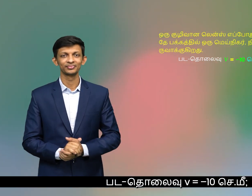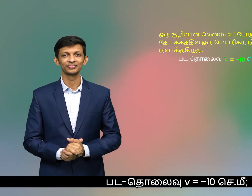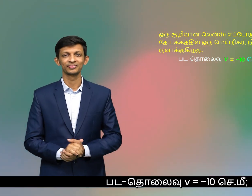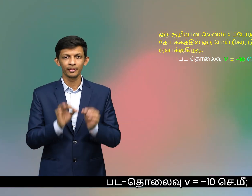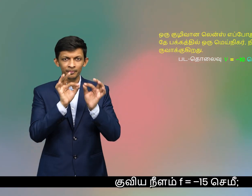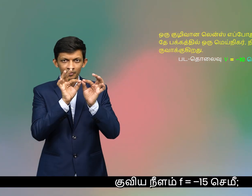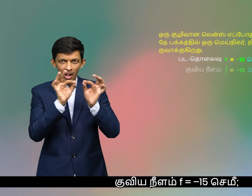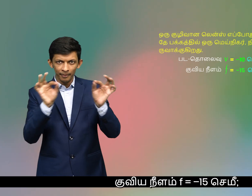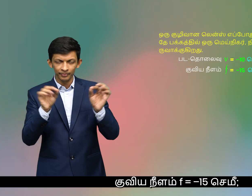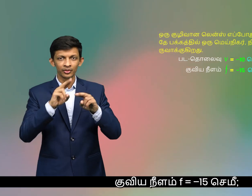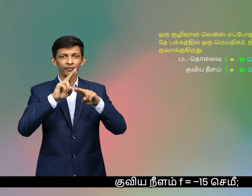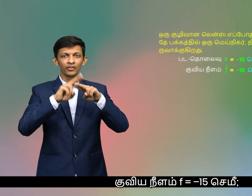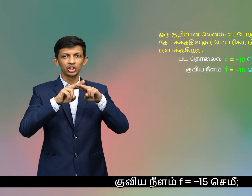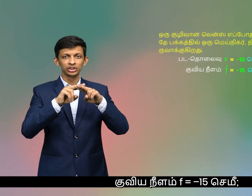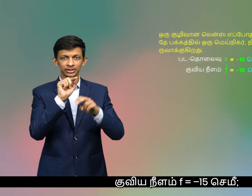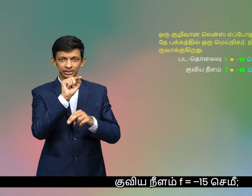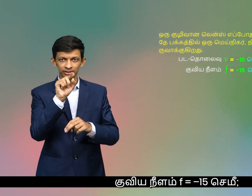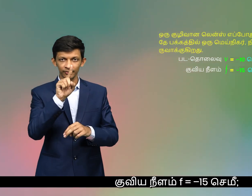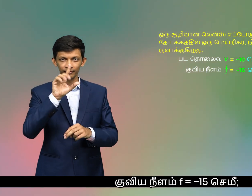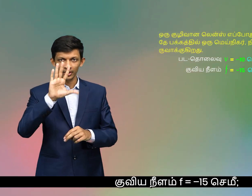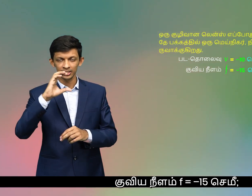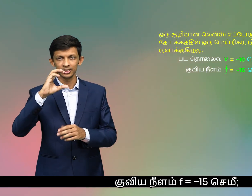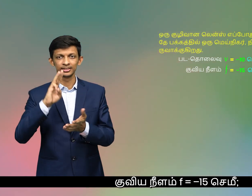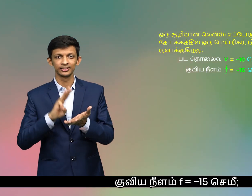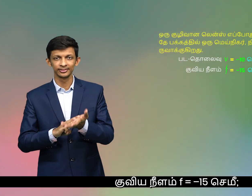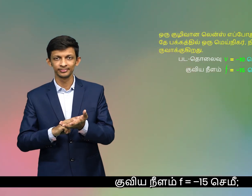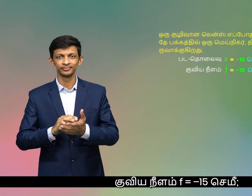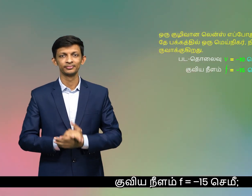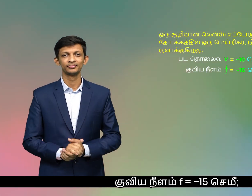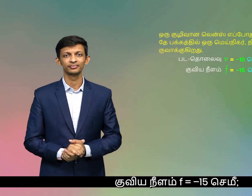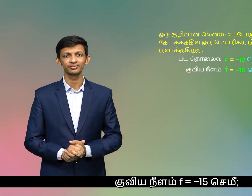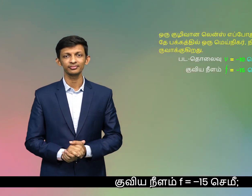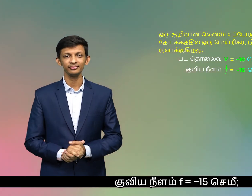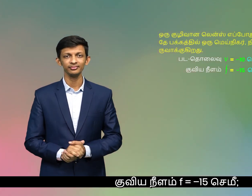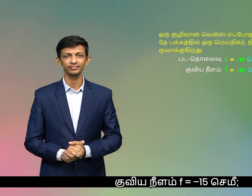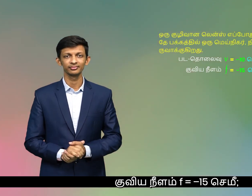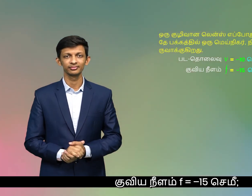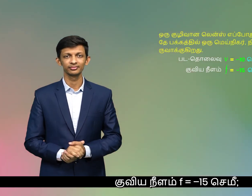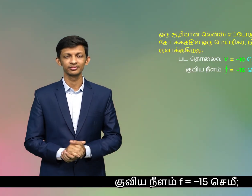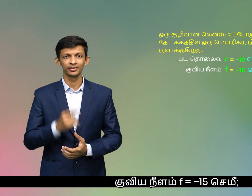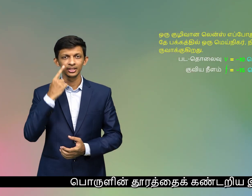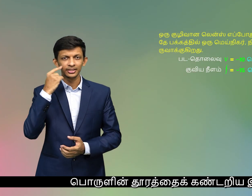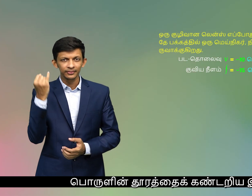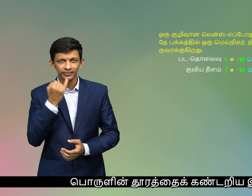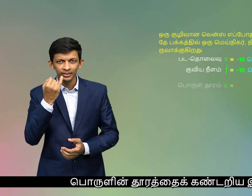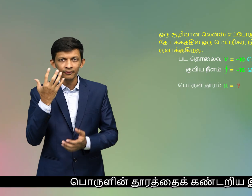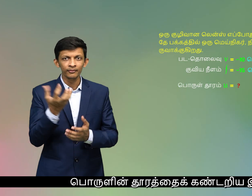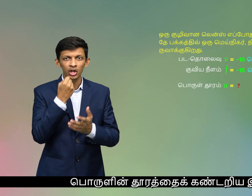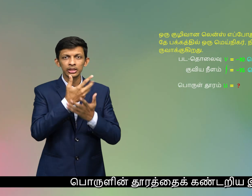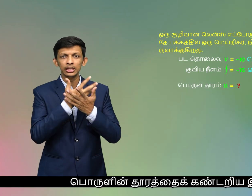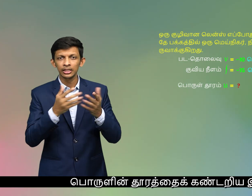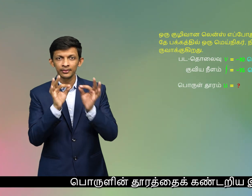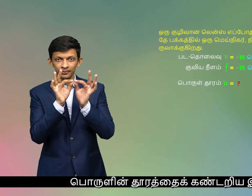சென்டிமீட்டர், குவிய நீளம் f ஈடு கழித்தல் 15 சென்டிமீட்டர். பொருளின்